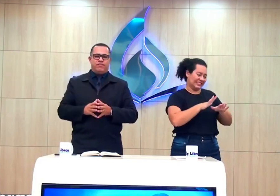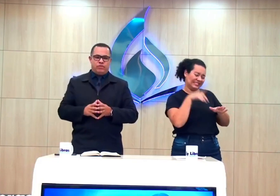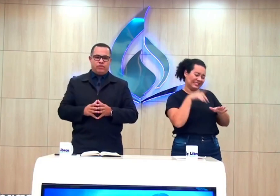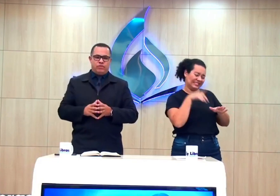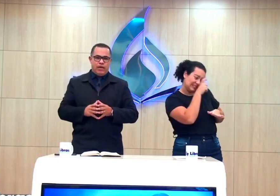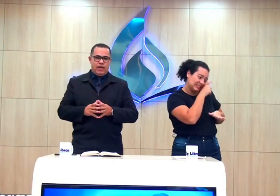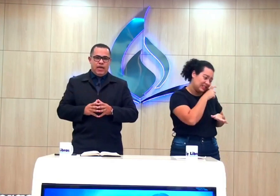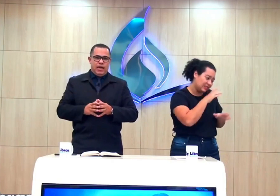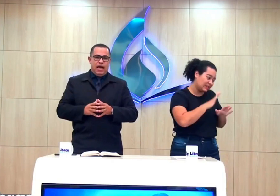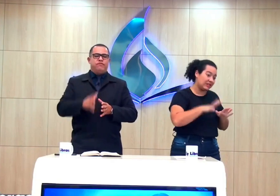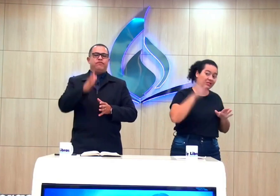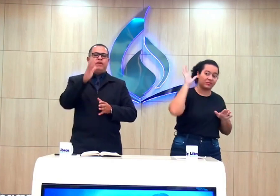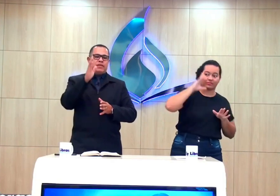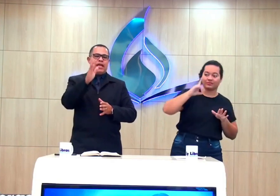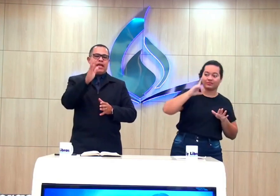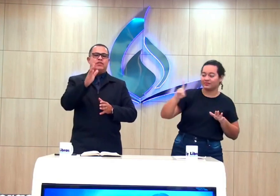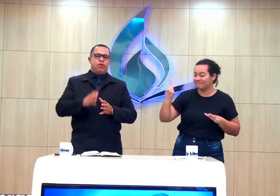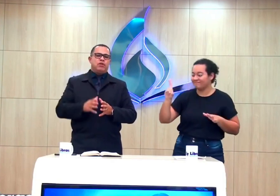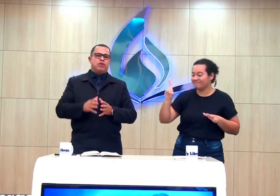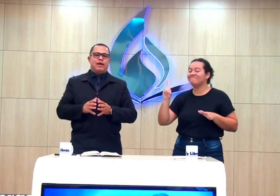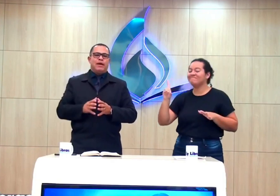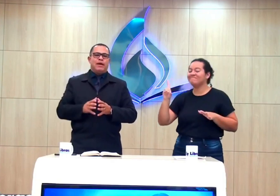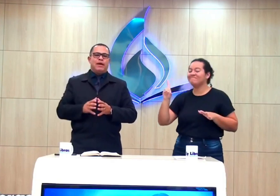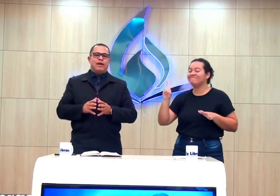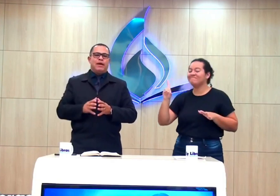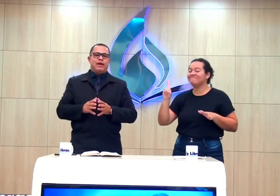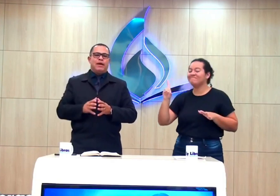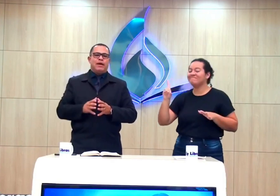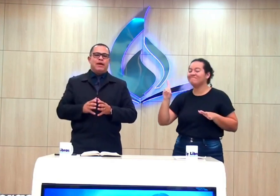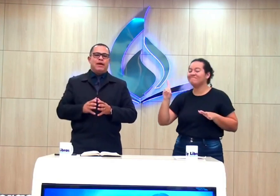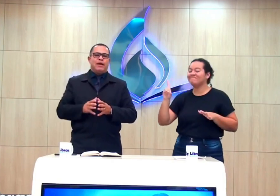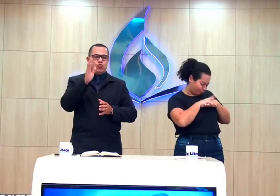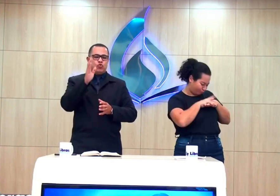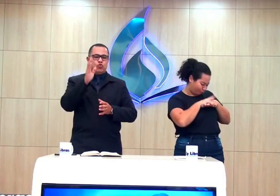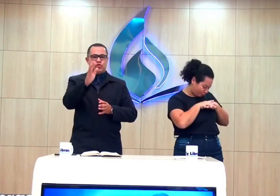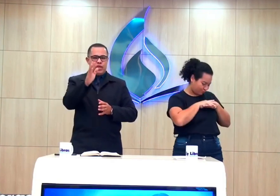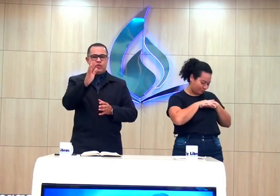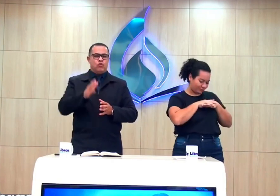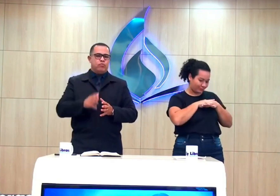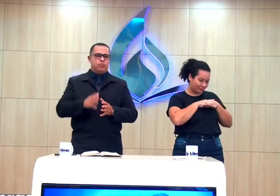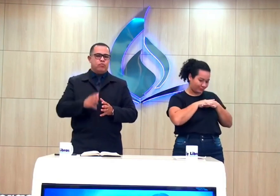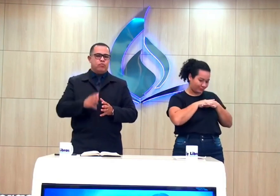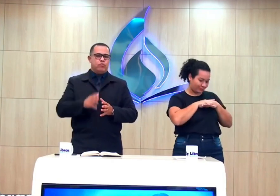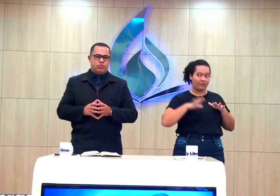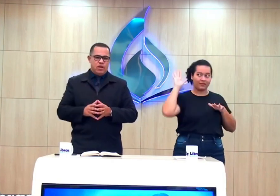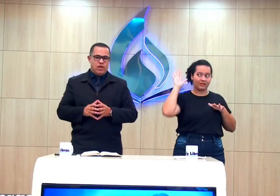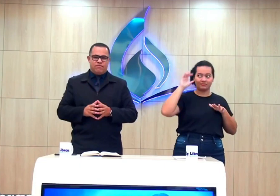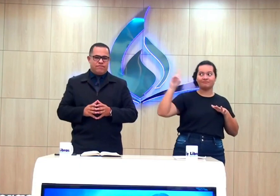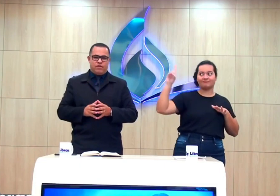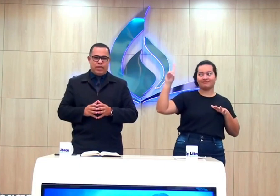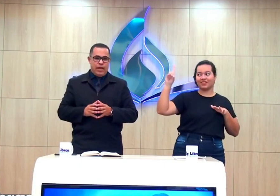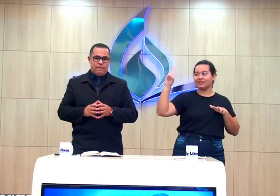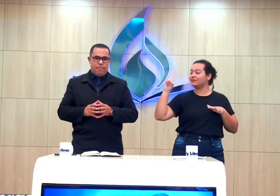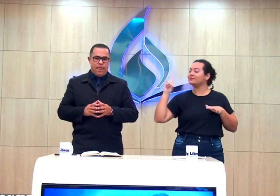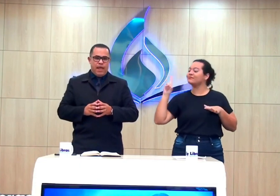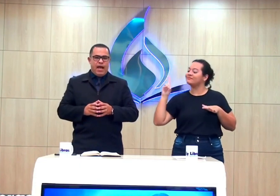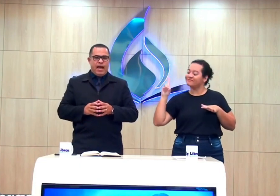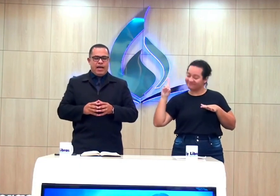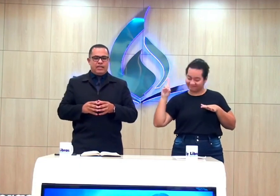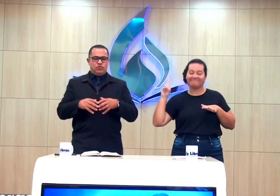vai faltar. A enfermidade pode bater a nossa porta. O Senhor, o bom pastor, não vai